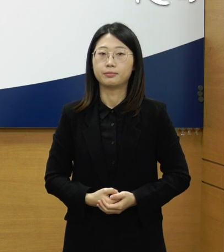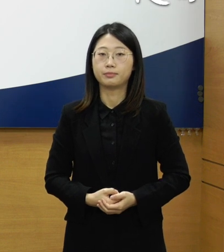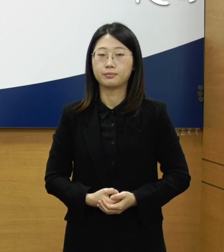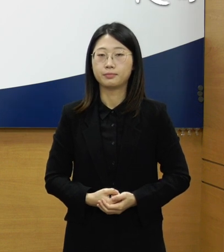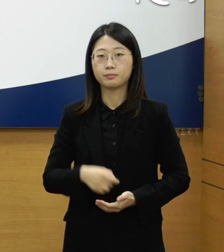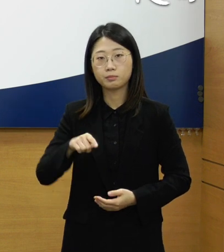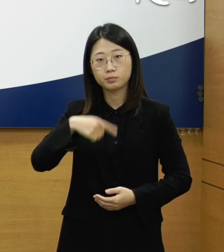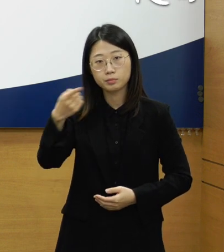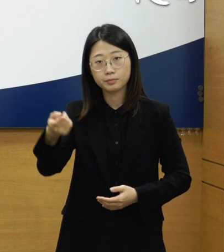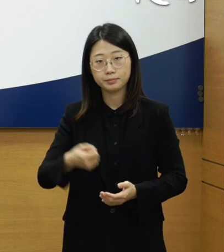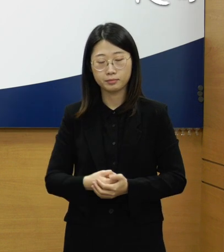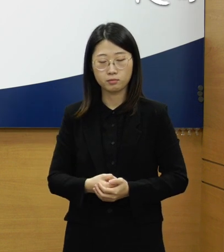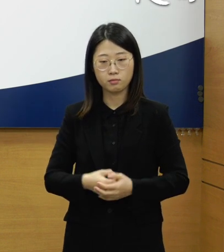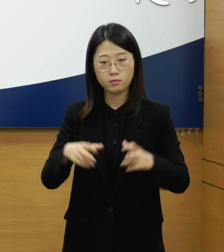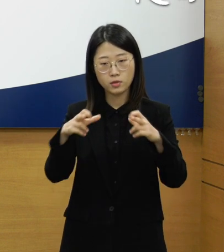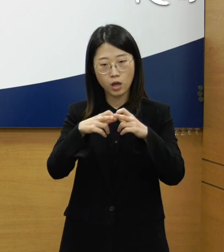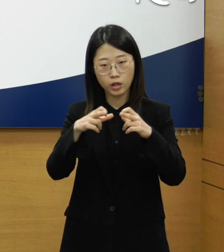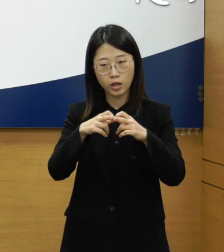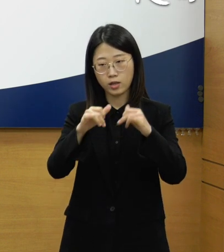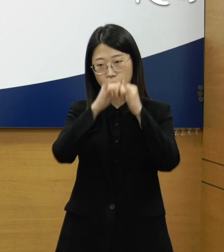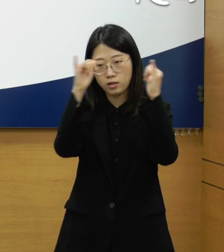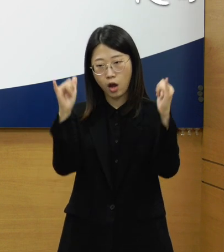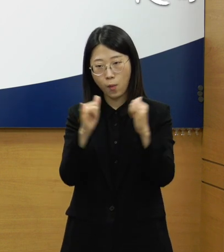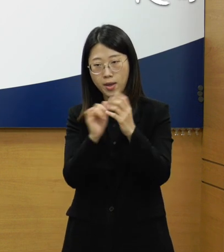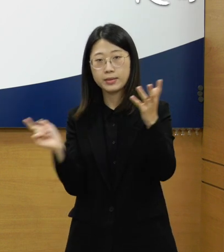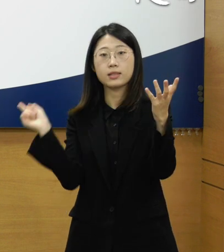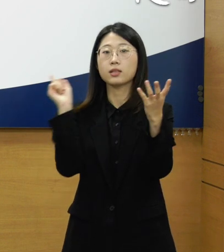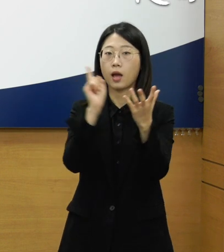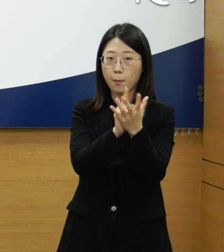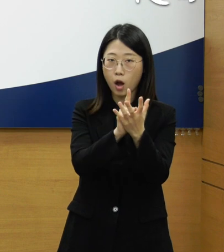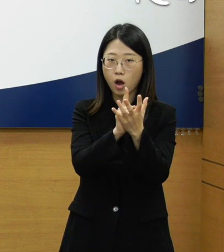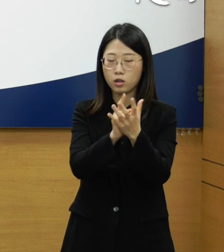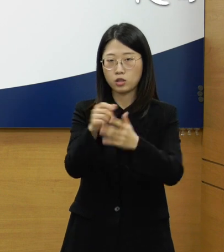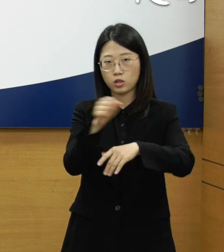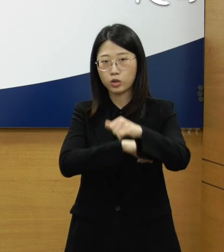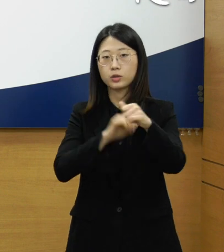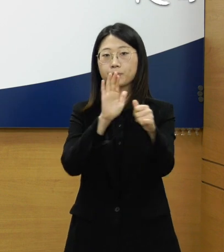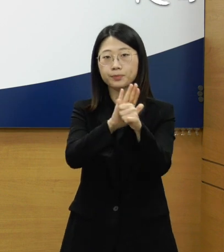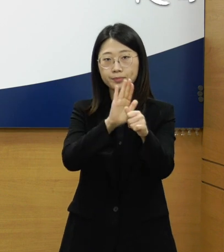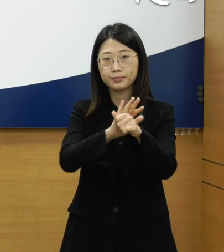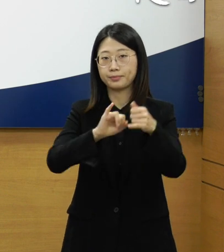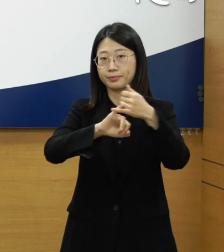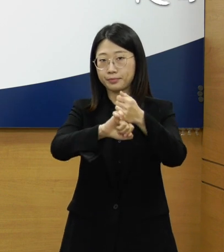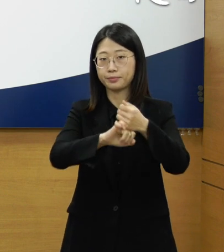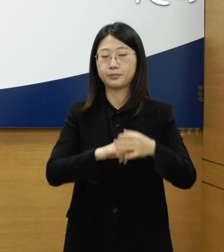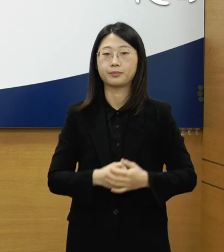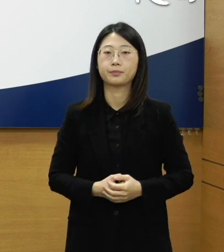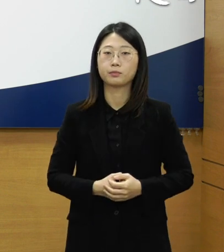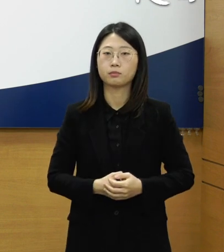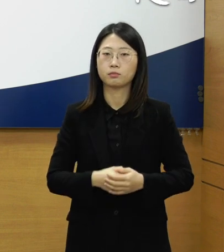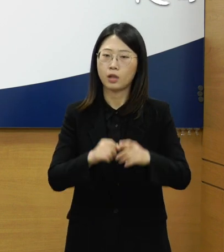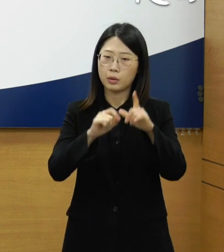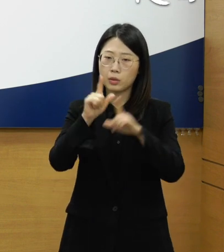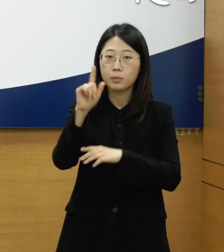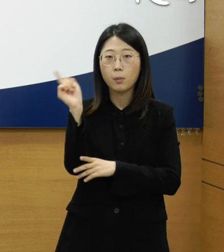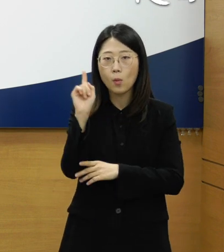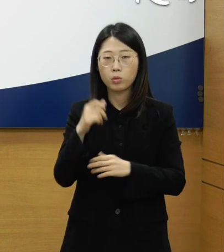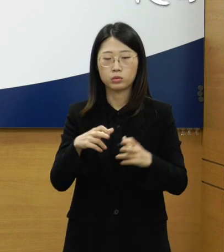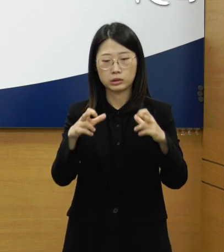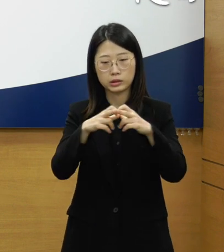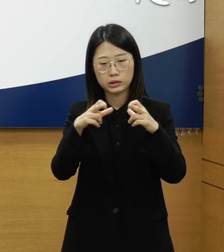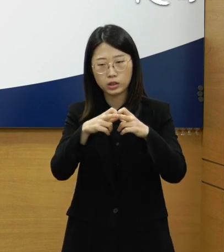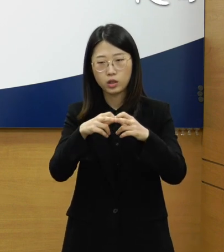다음은 장애인의 사회 참여를 적극 돕겠습니다. 대부분의 장애인이